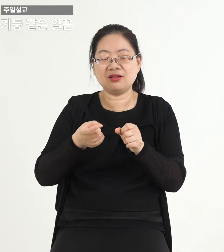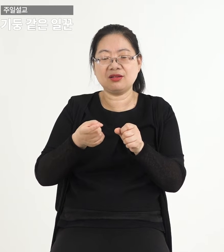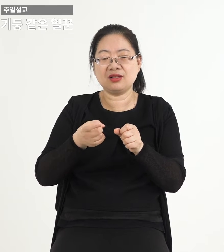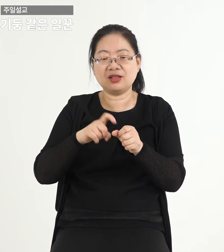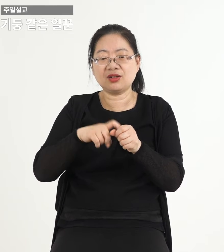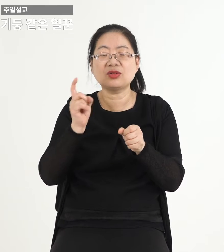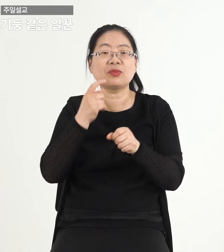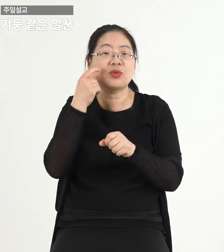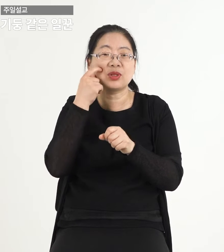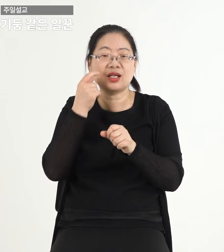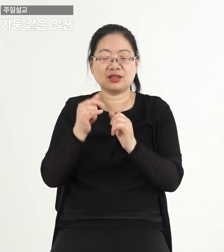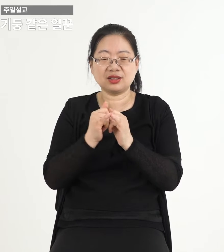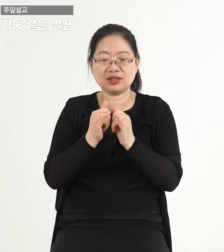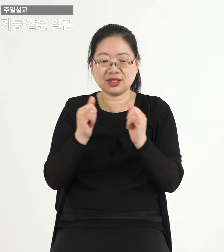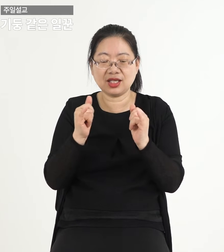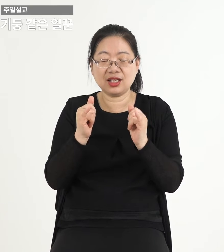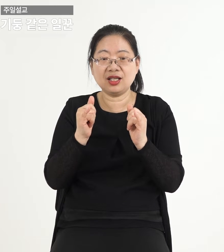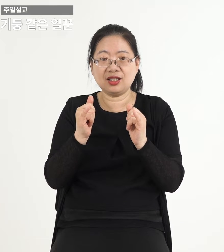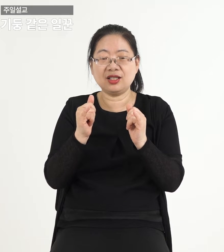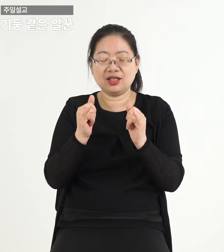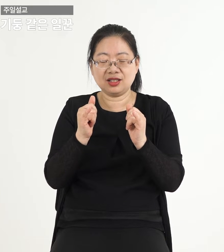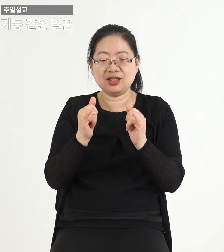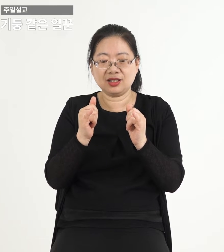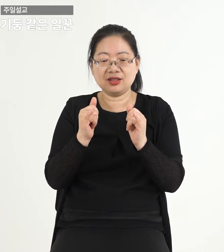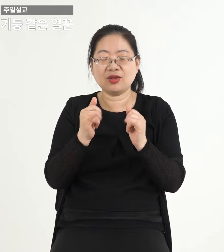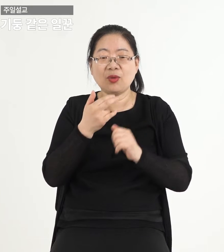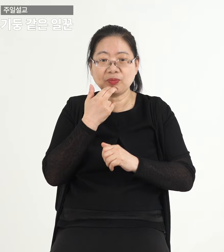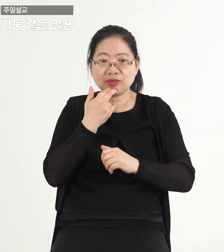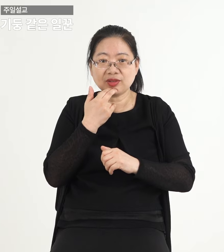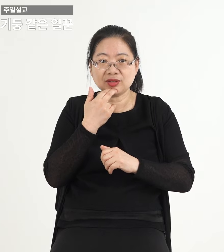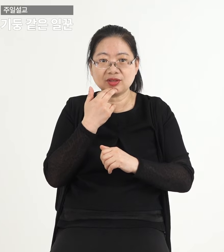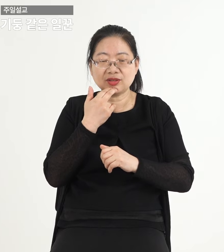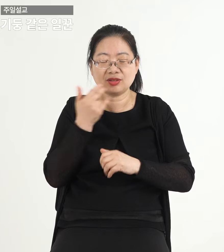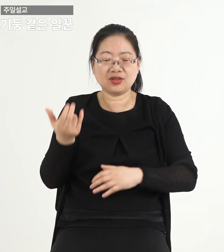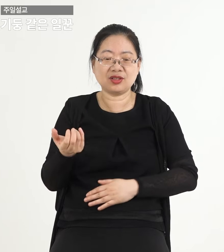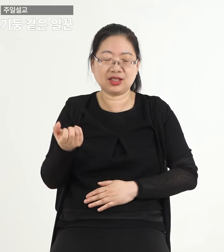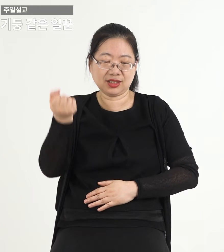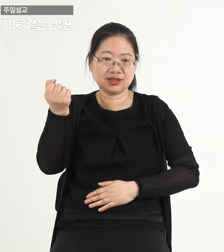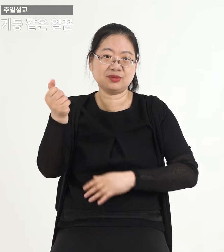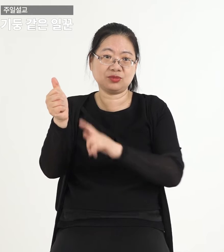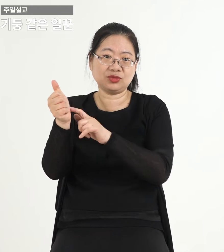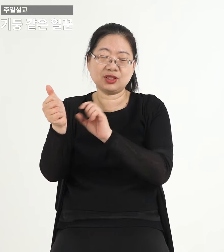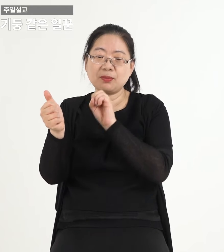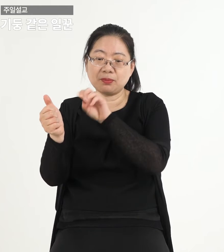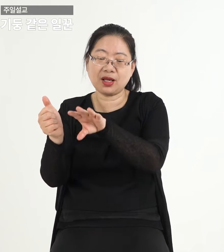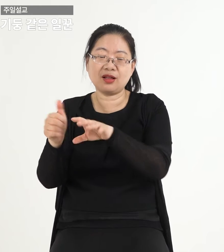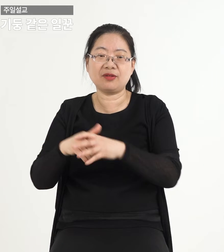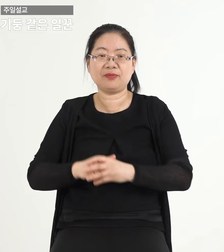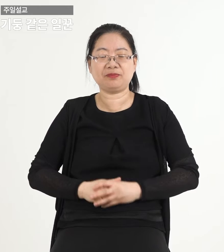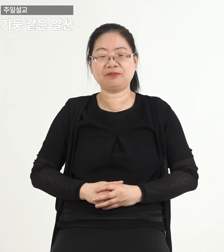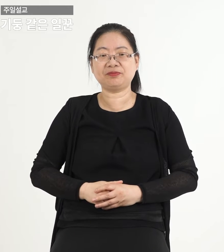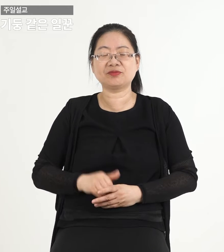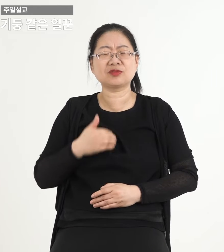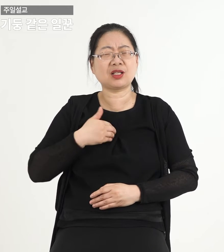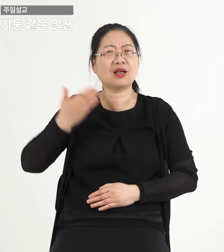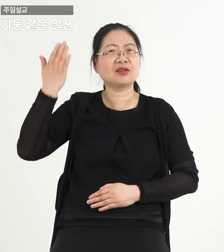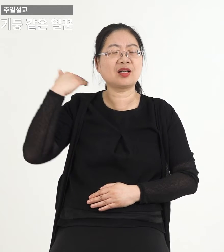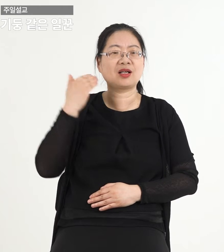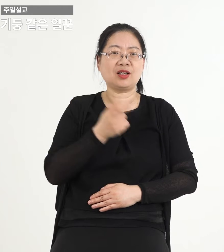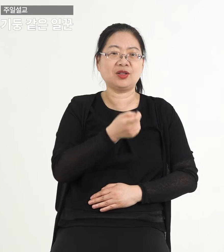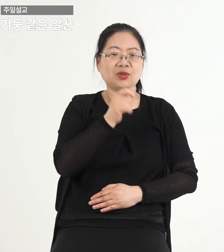제가 이 소아시아 7교회를 설명하면서 이런 이야기를 했습니다.